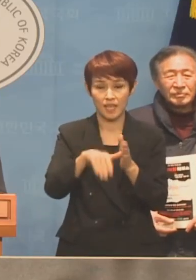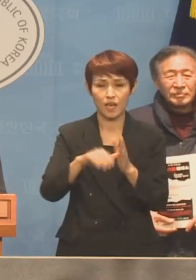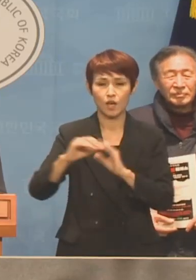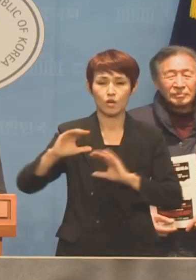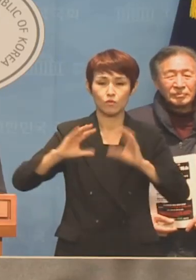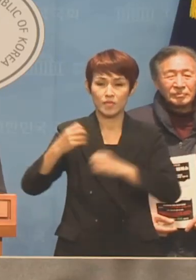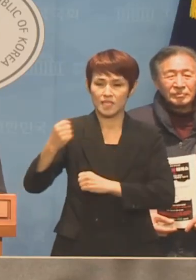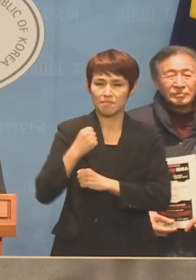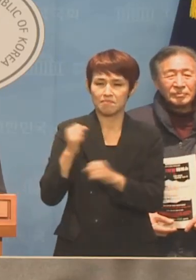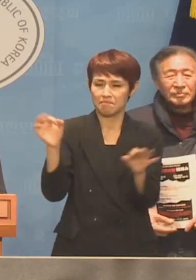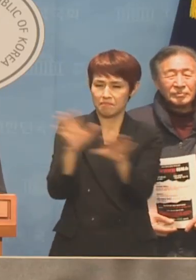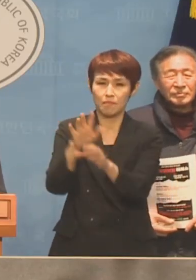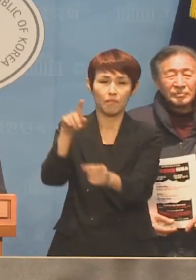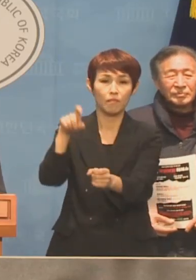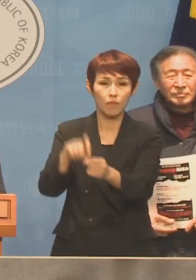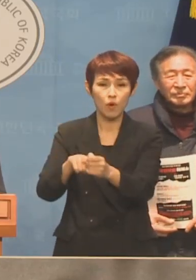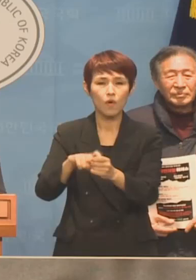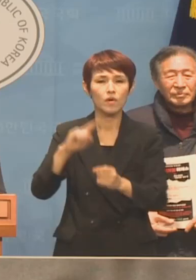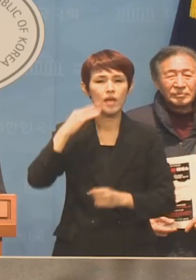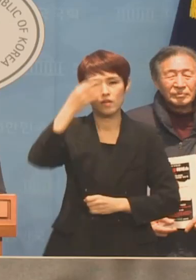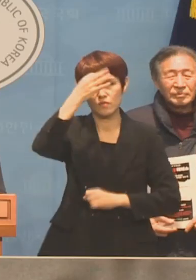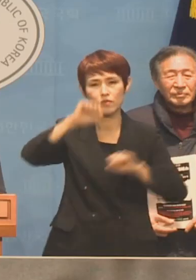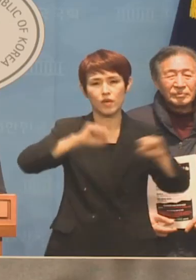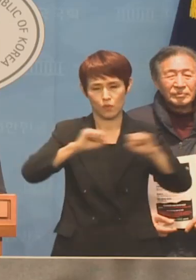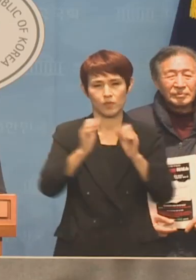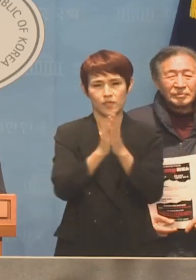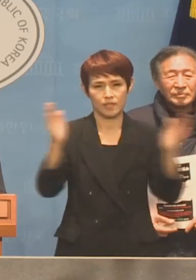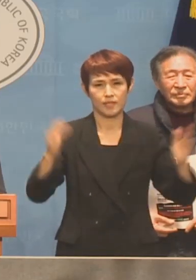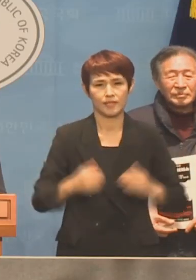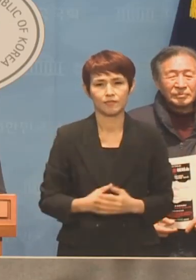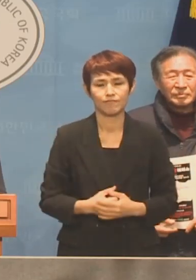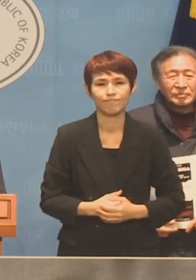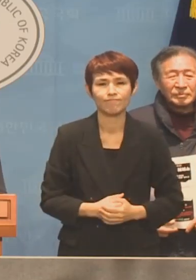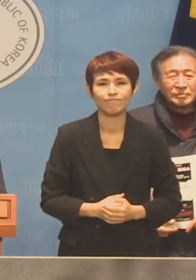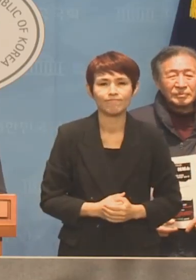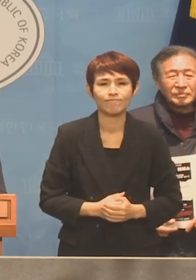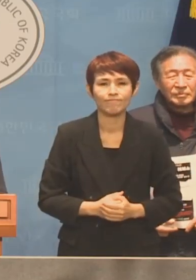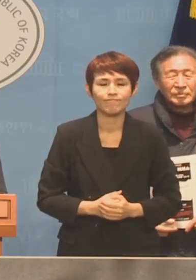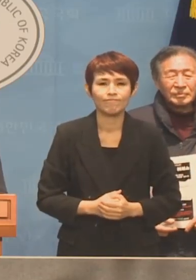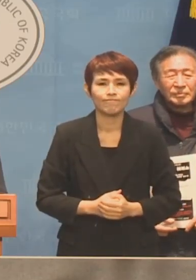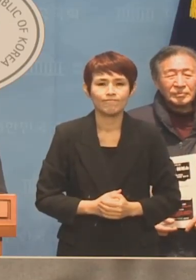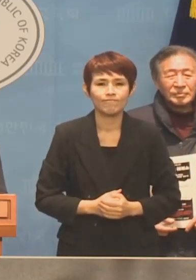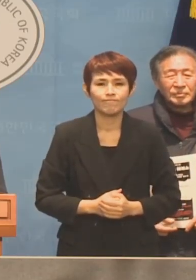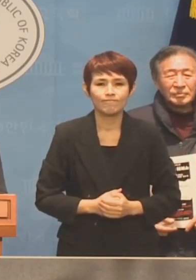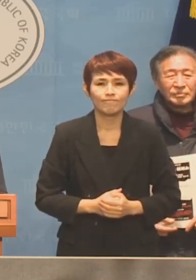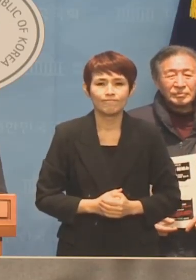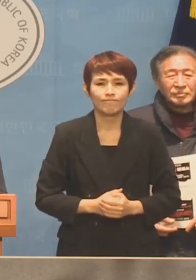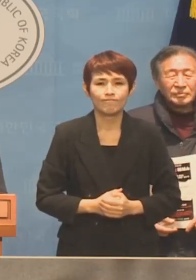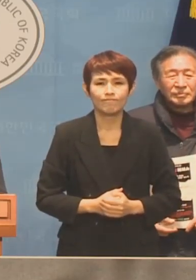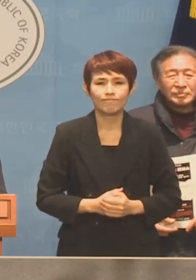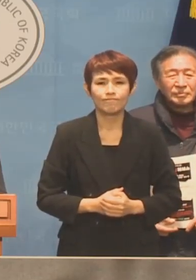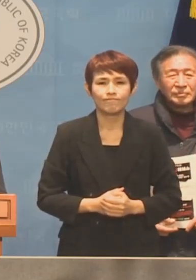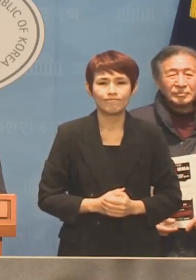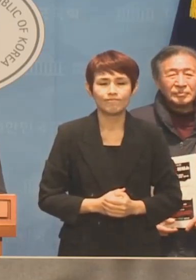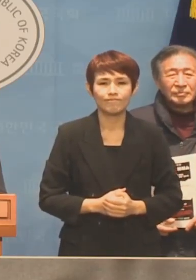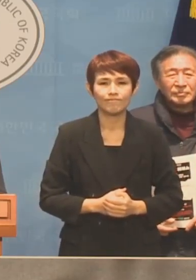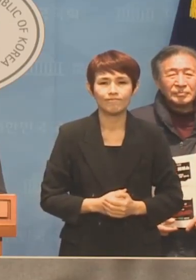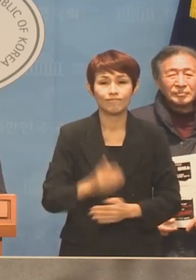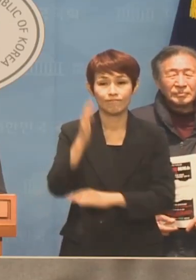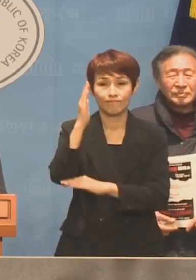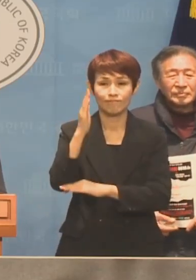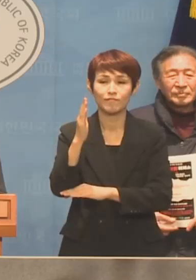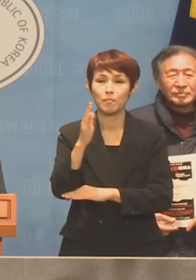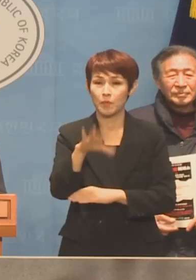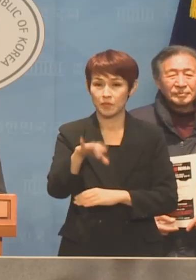국힘 해체를 위한 예술행동에 돌입합니다. 이따 좀 더 말씀드리겠습니다. 그러면은 일단 예술 현장의 발언을 좀